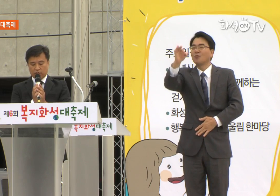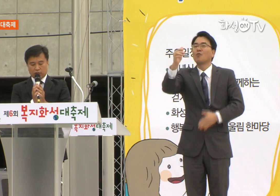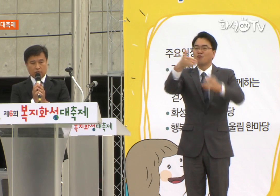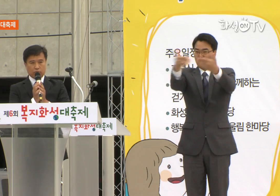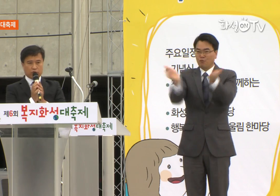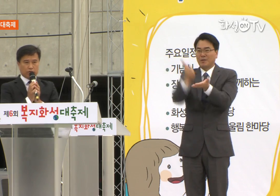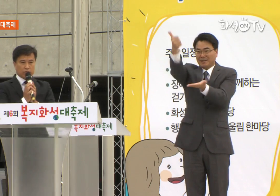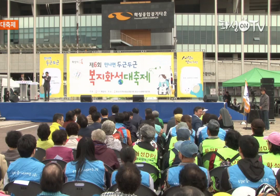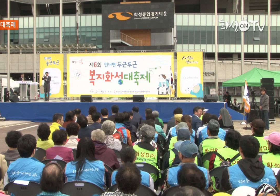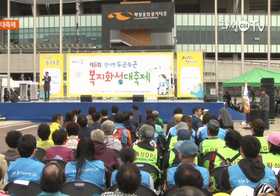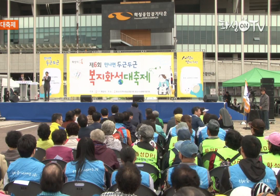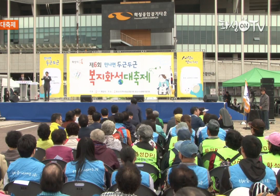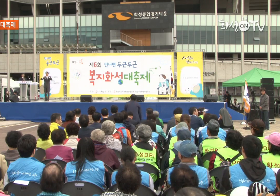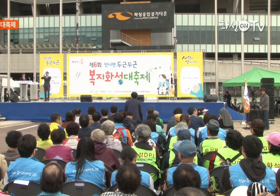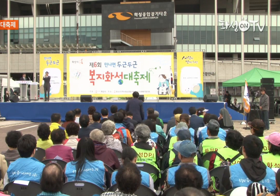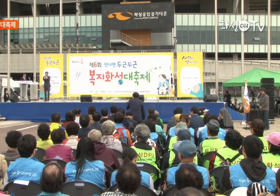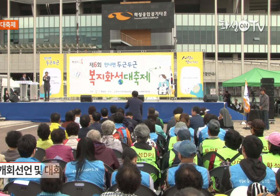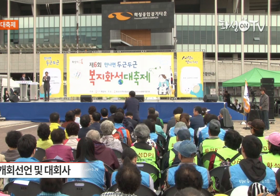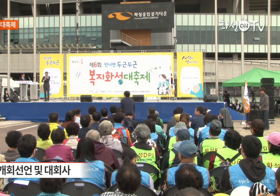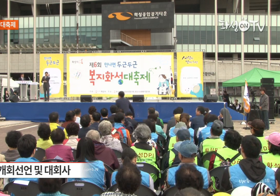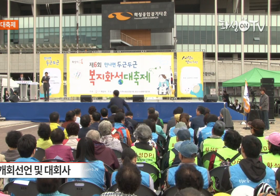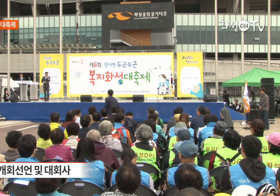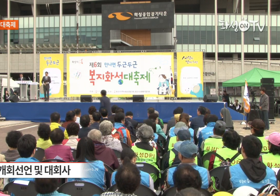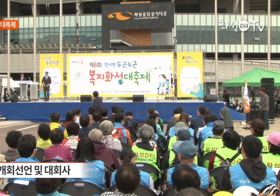해주시겠습니다. 단상으로 모시겠습니다.